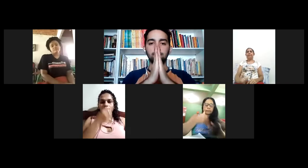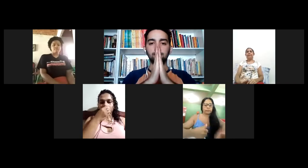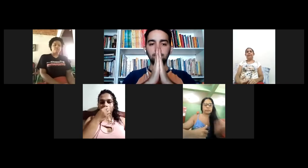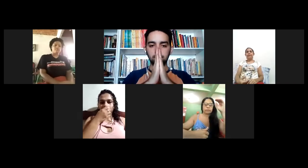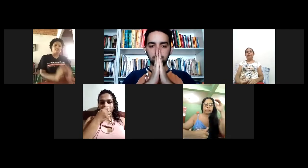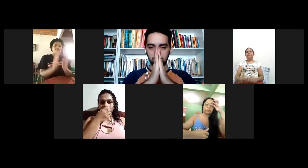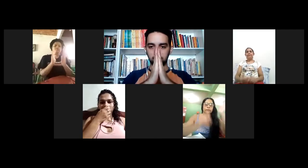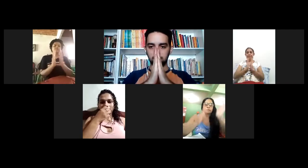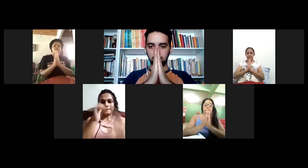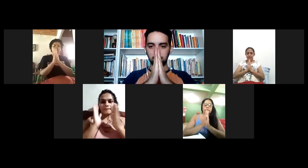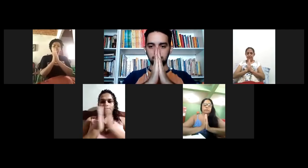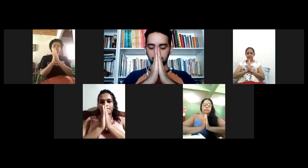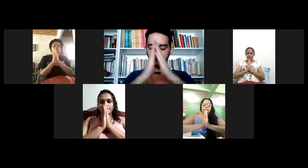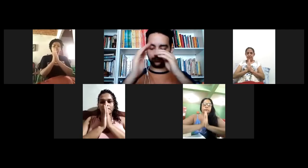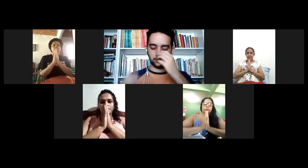Oração,